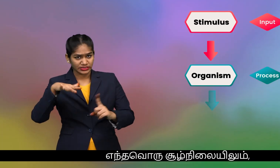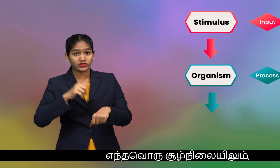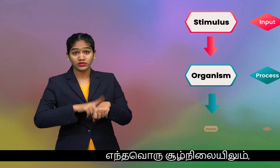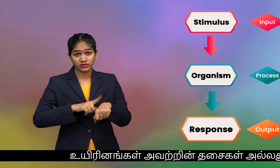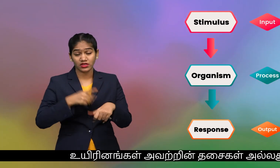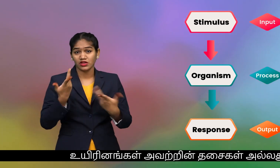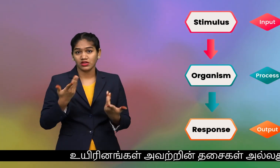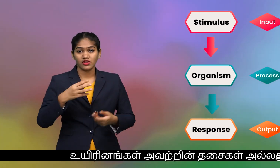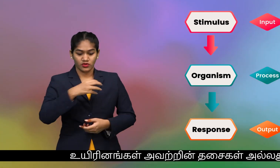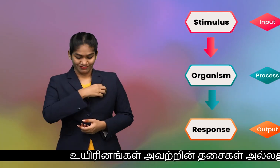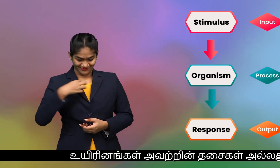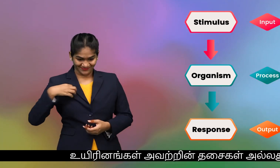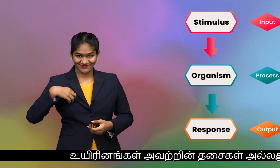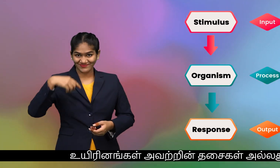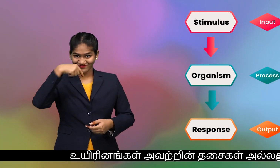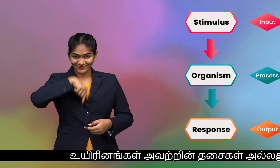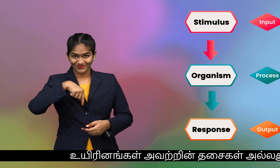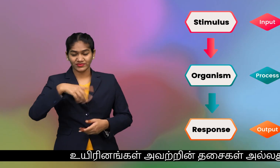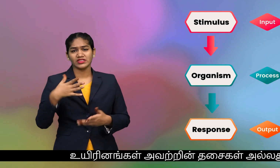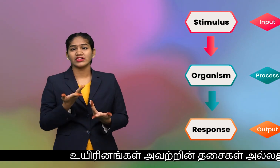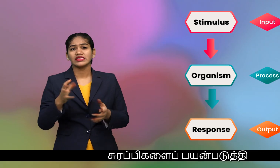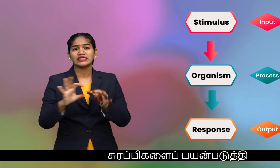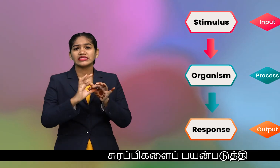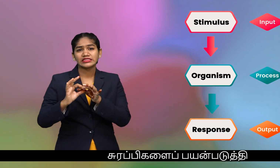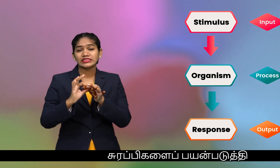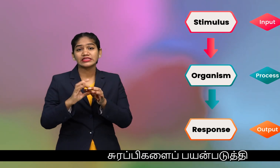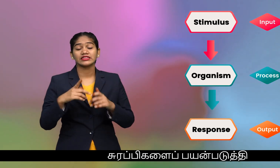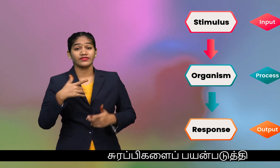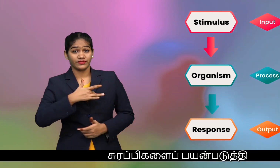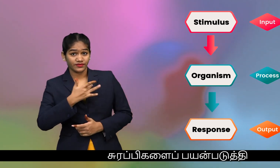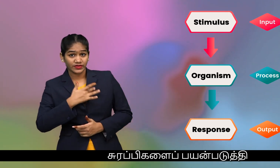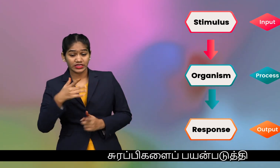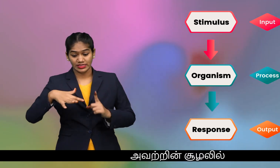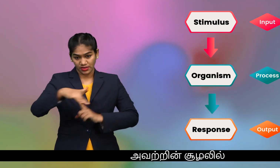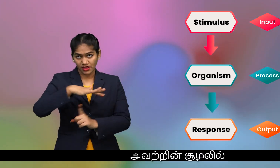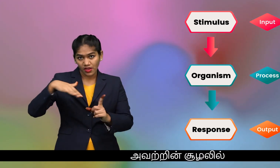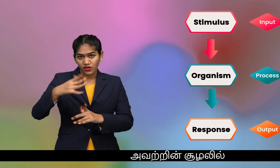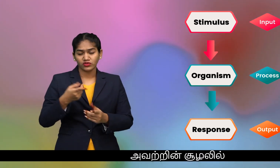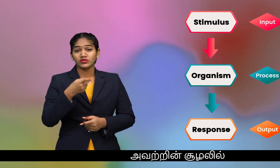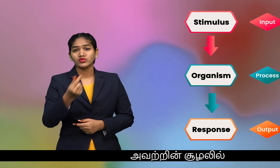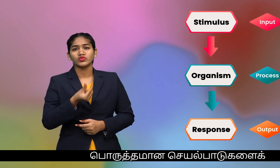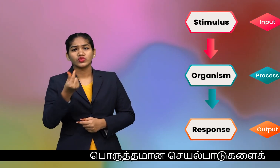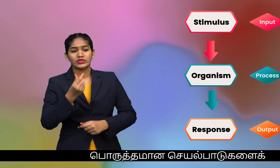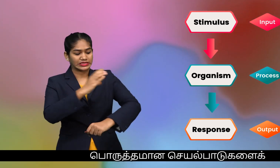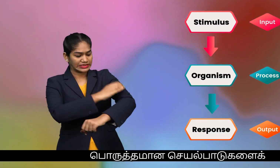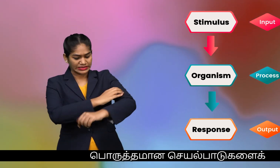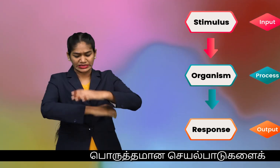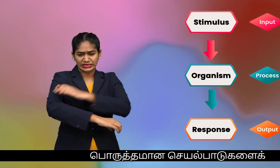சூழ்நிலையிலும் உயிரினங்கள் அவற்றின் தசைகள் அல்லது சுரப்பிகளை பயன்படுத்தி அவற்றின் சூழலில் பொருத்தமான